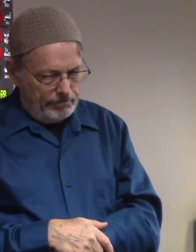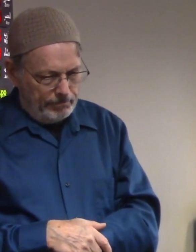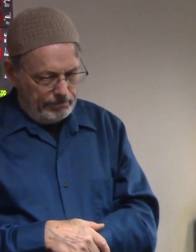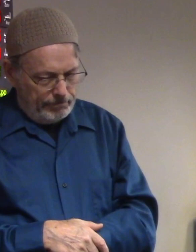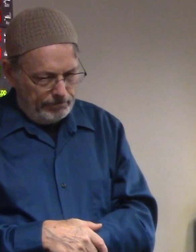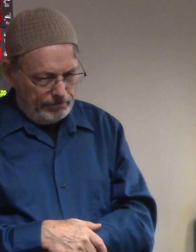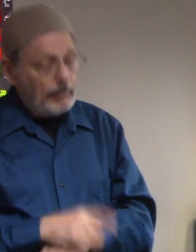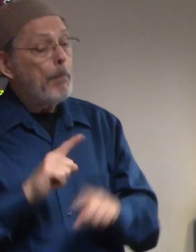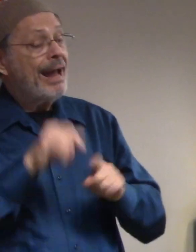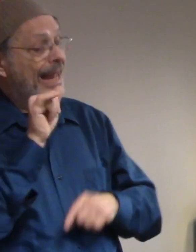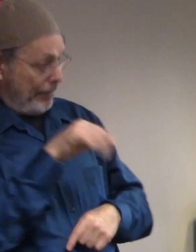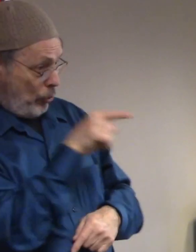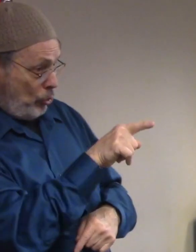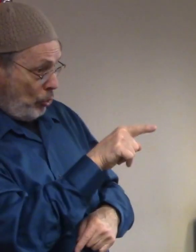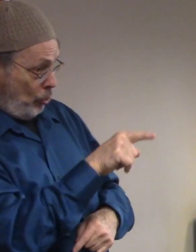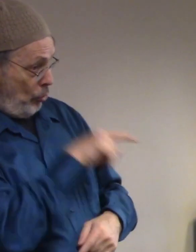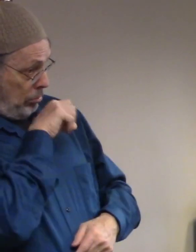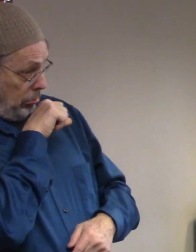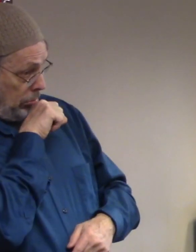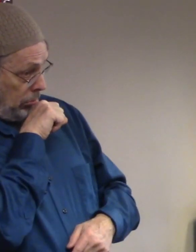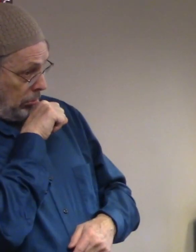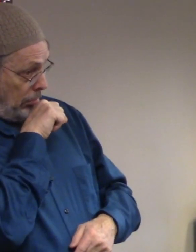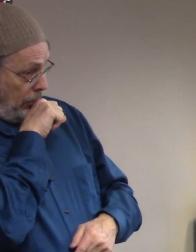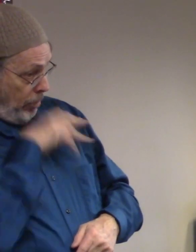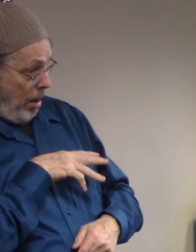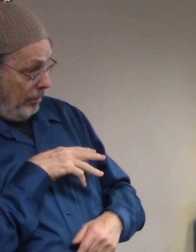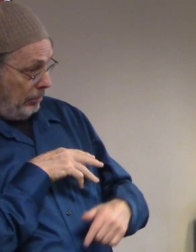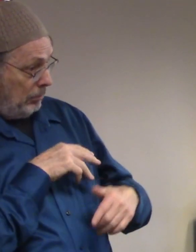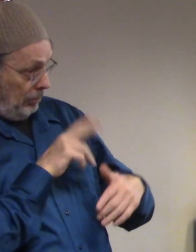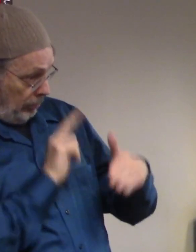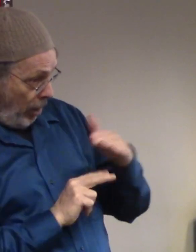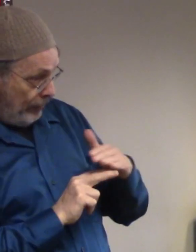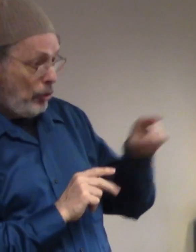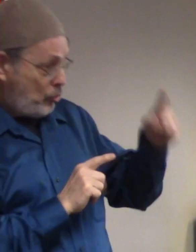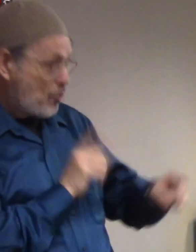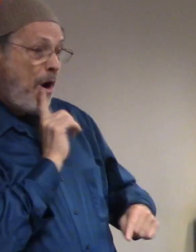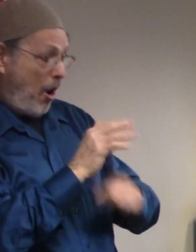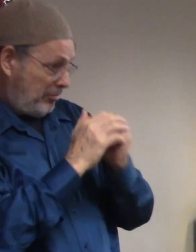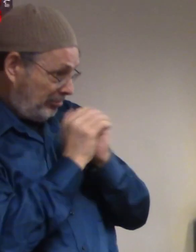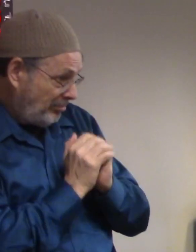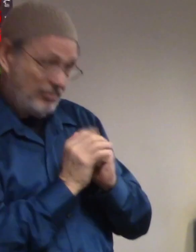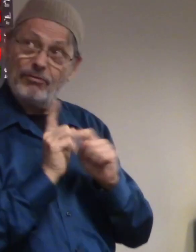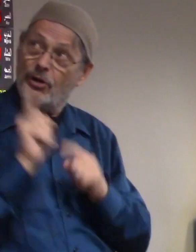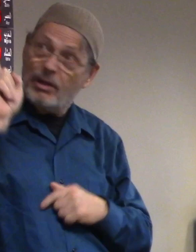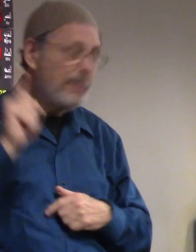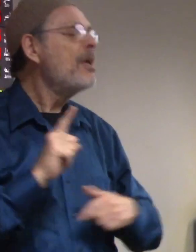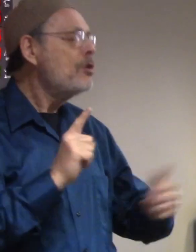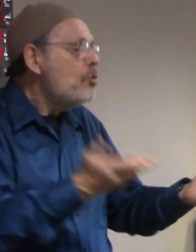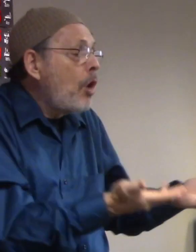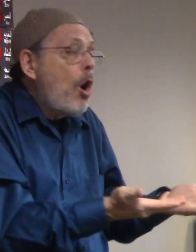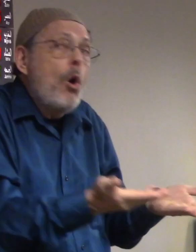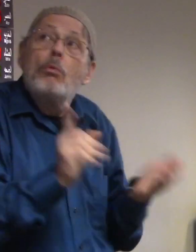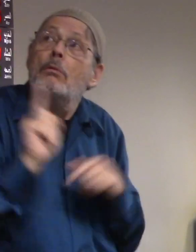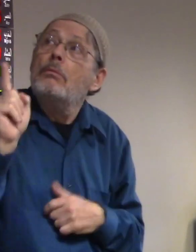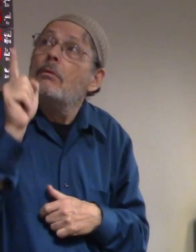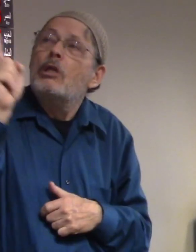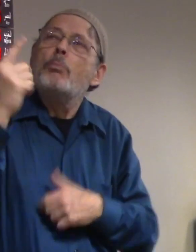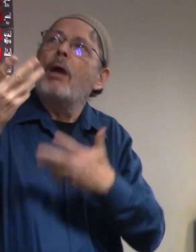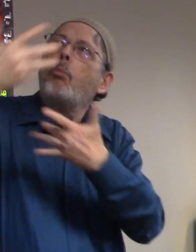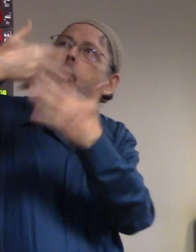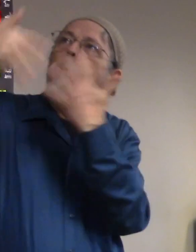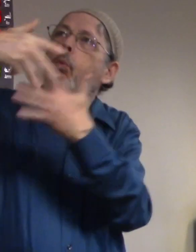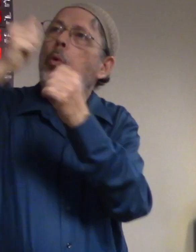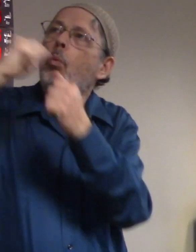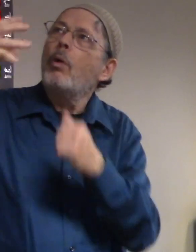الْجَمَالِ. But if you go, Ya Rasulullah, this is your station, you're the Abd of Allah. If you go, you will be enveloped in the nur, in